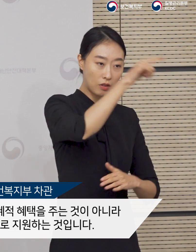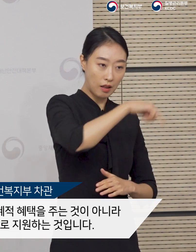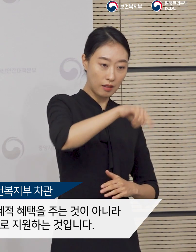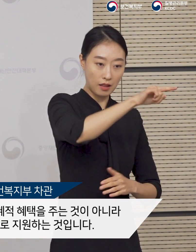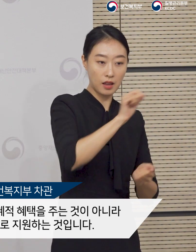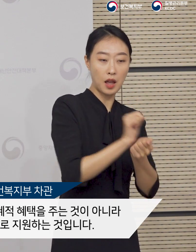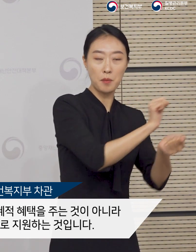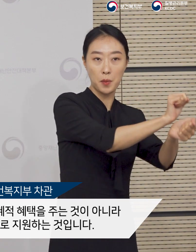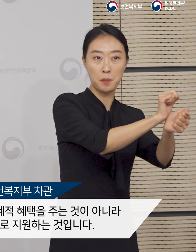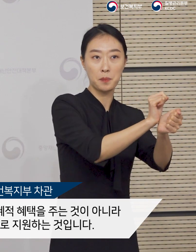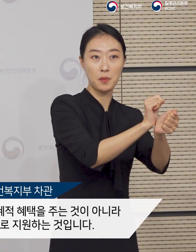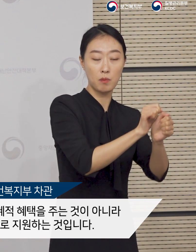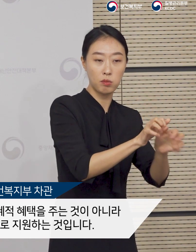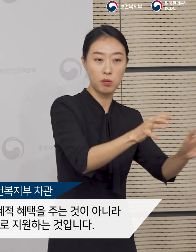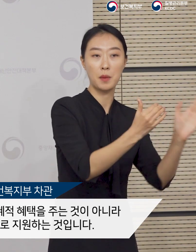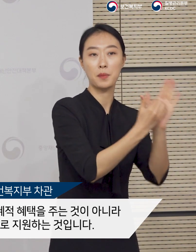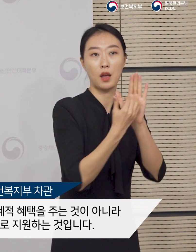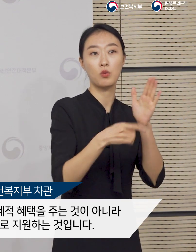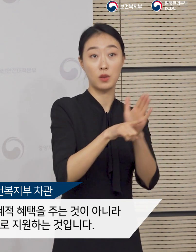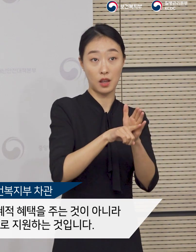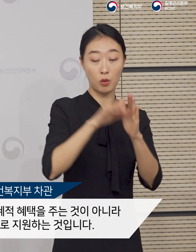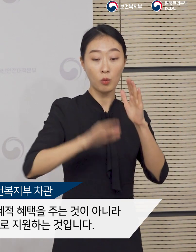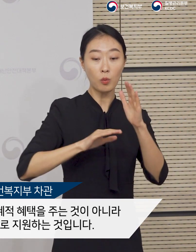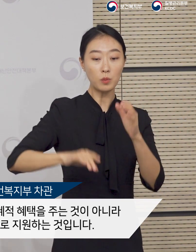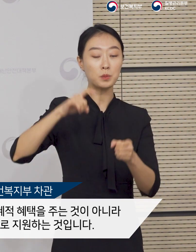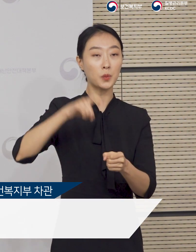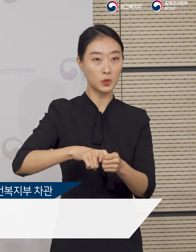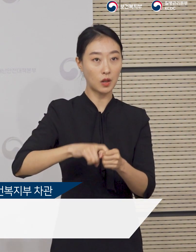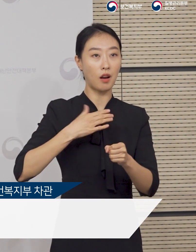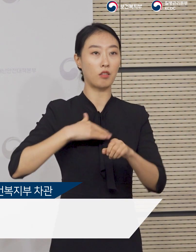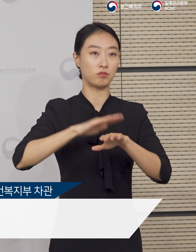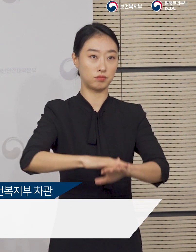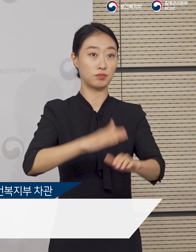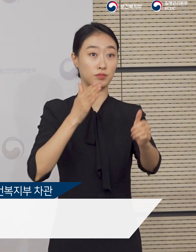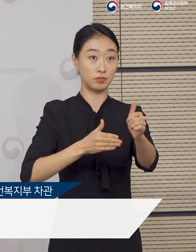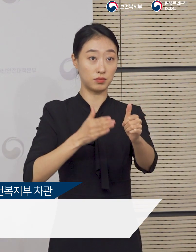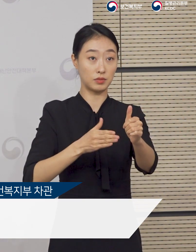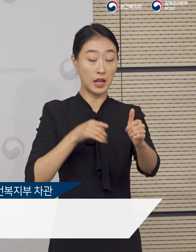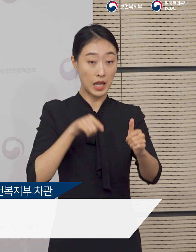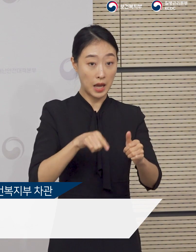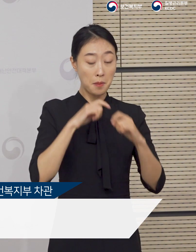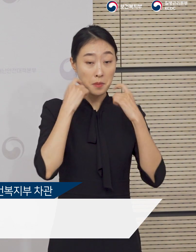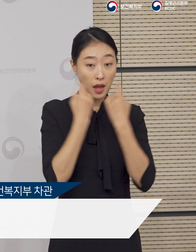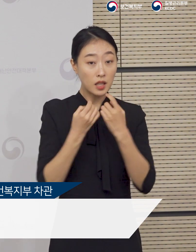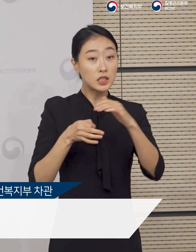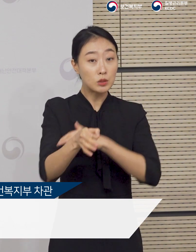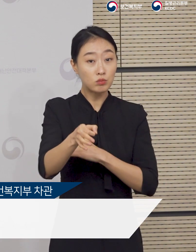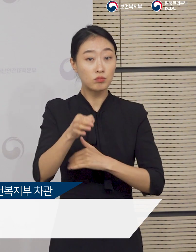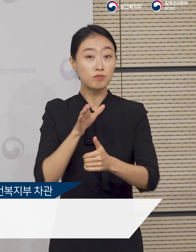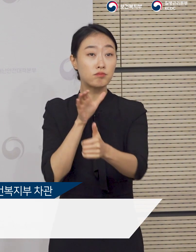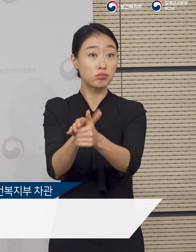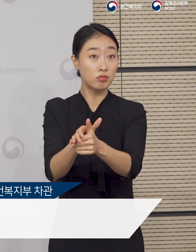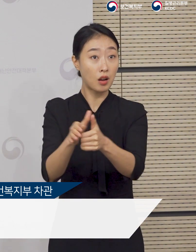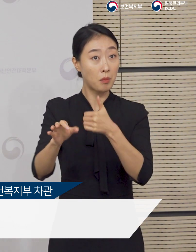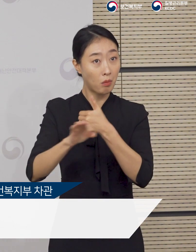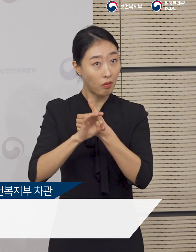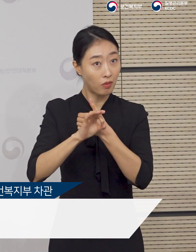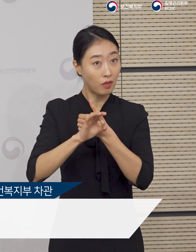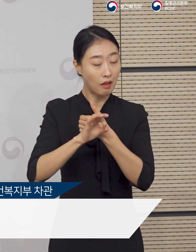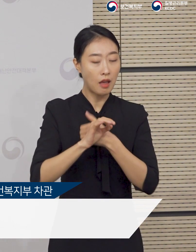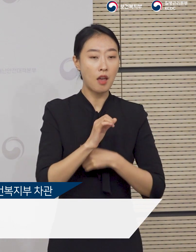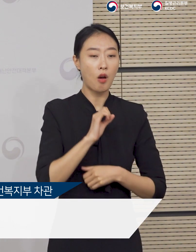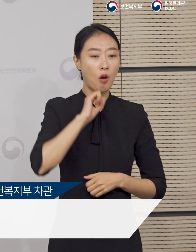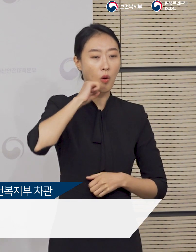위한 공익적 목적으로 지원하는 것입니다. 만약 이 비용을 개인이 지불토록 한다면